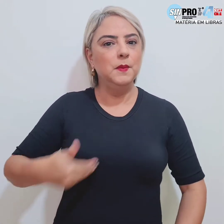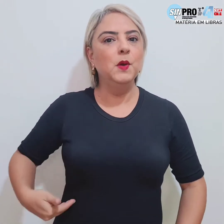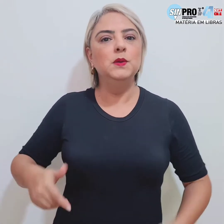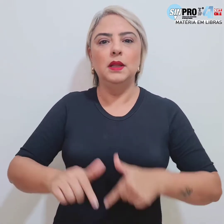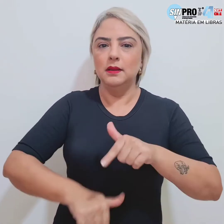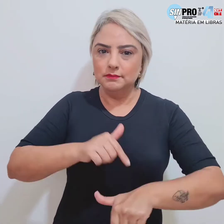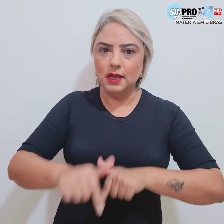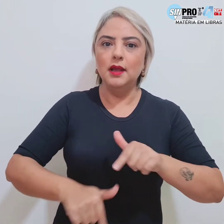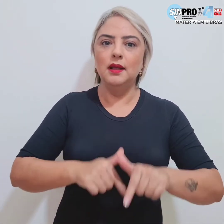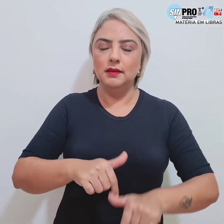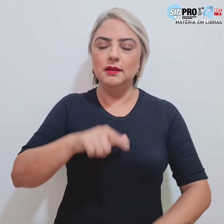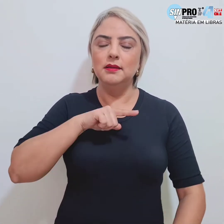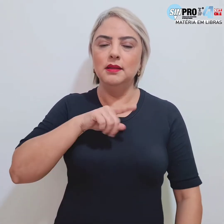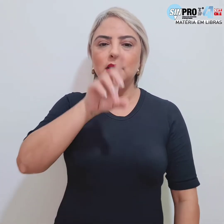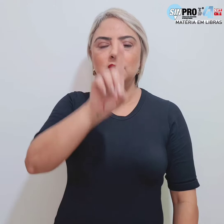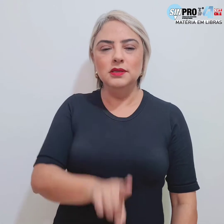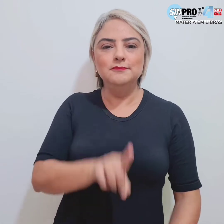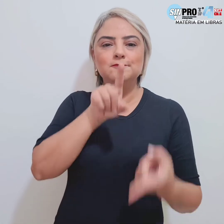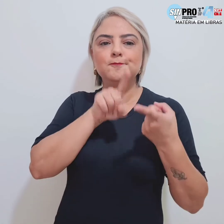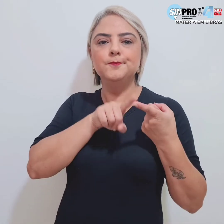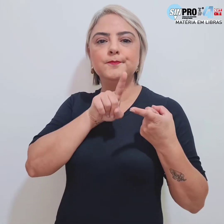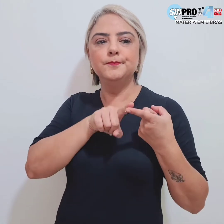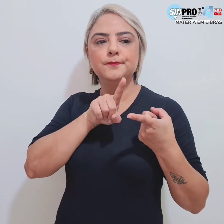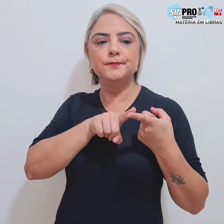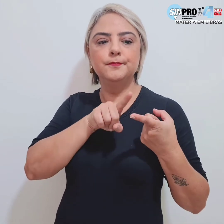seus direitos ameaçados pela nova